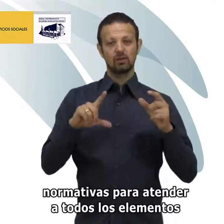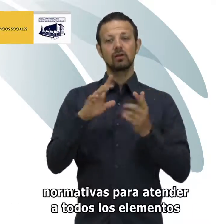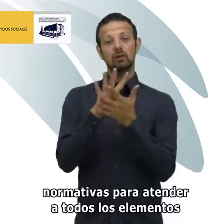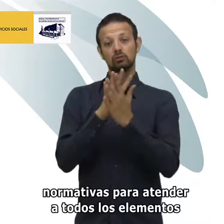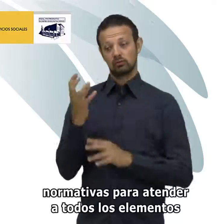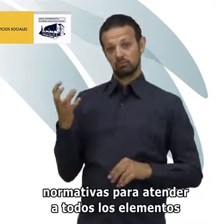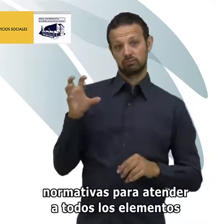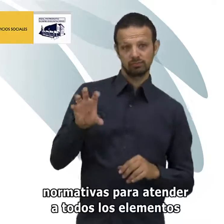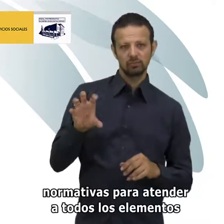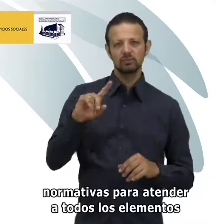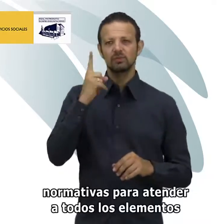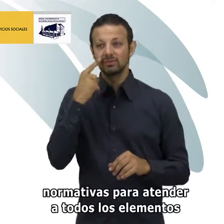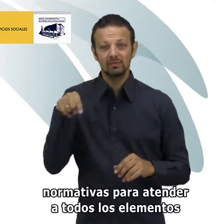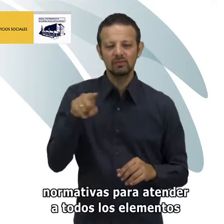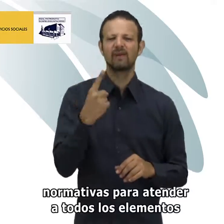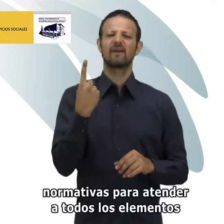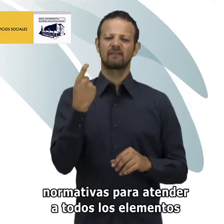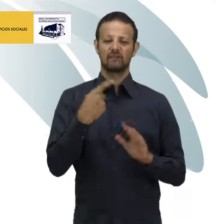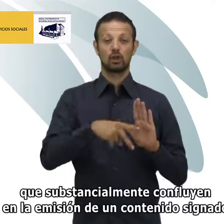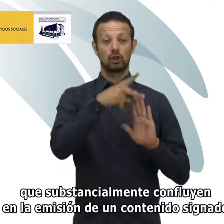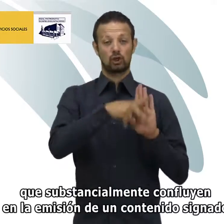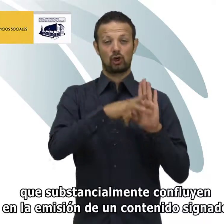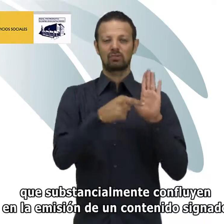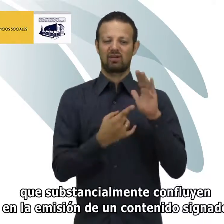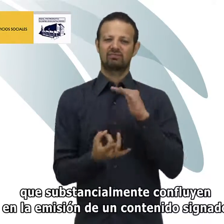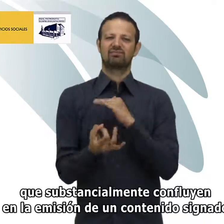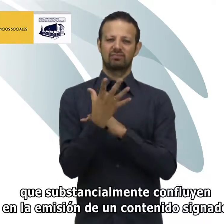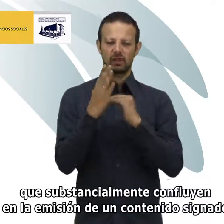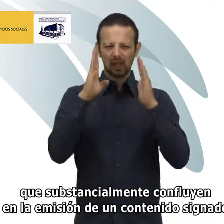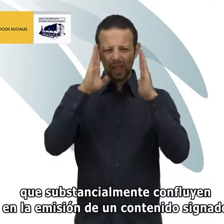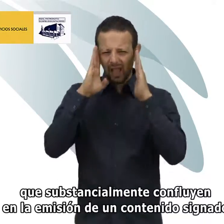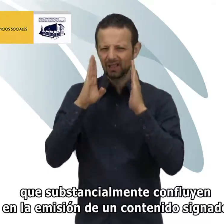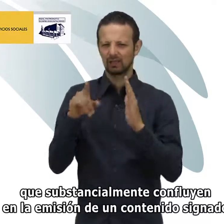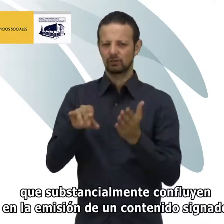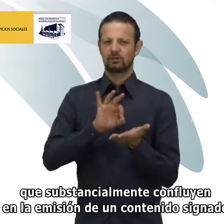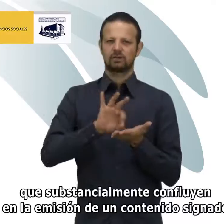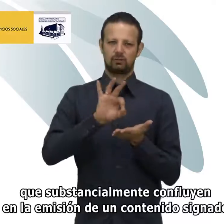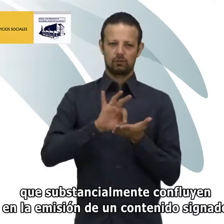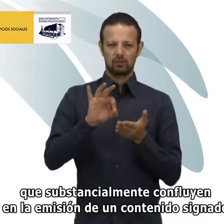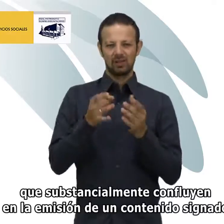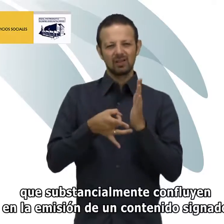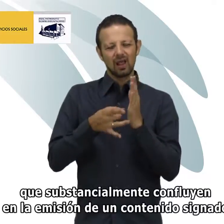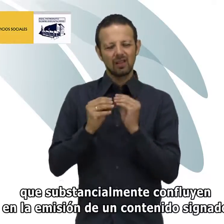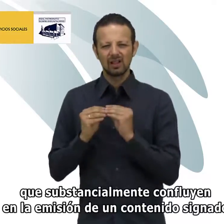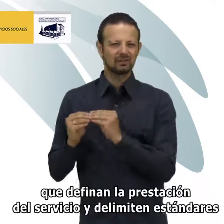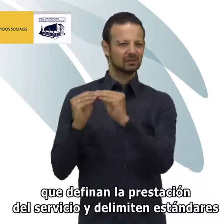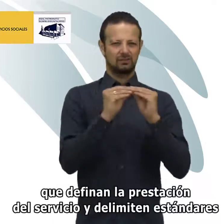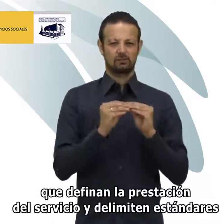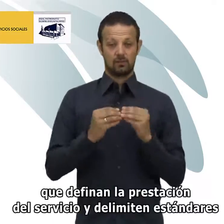elaborar normativas para atender a todos los elementos que sustancialmente confluyen en la emisión de un contenido asignado, que